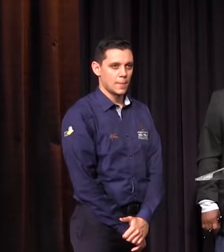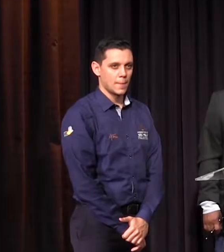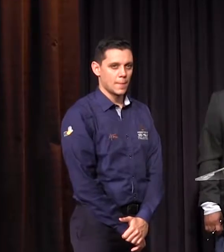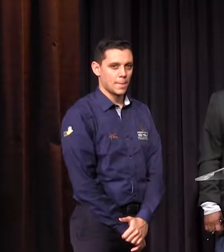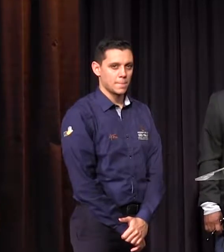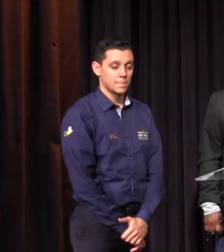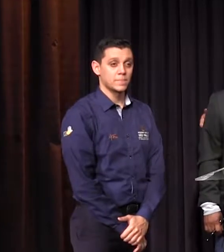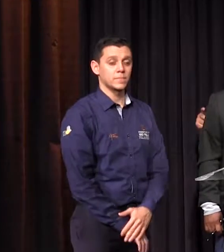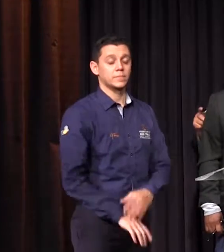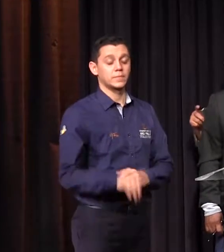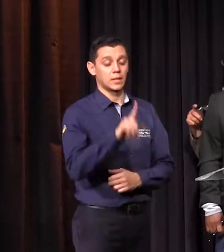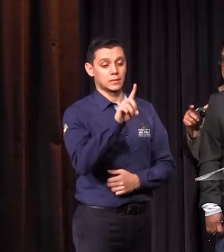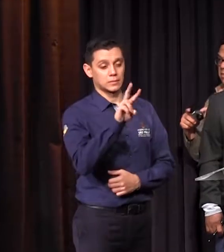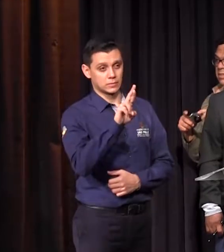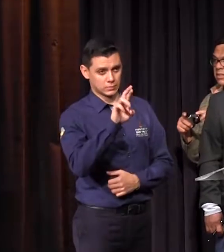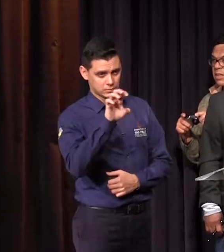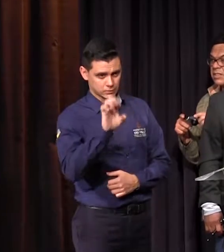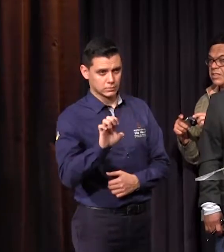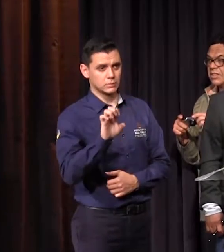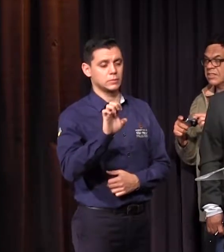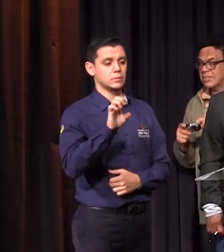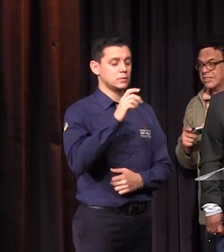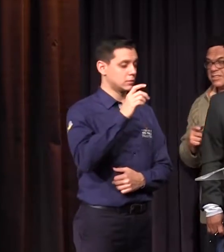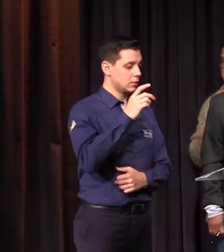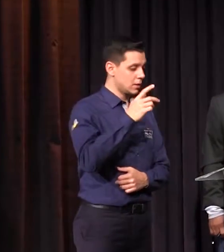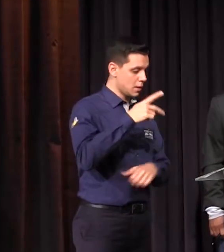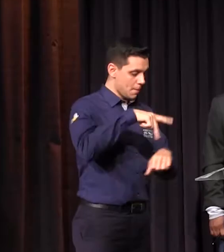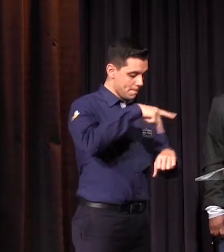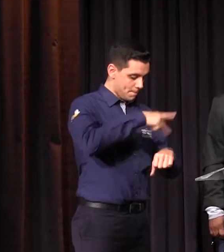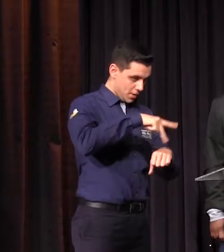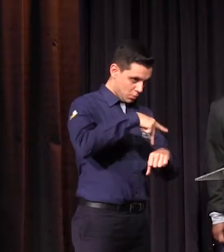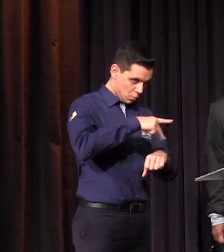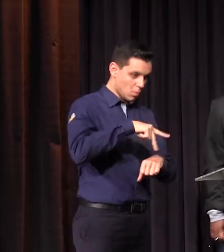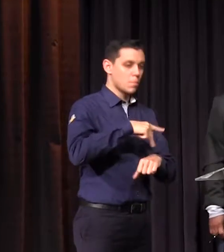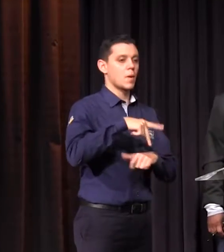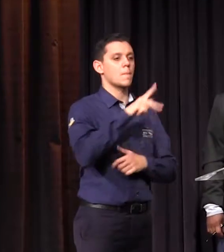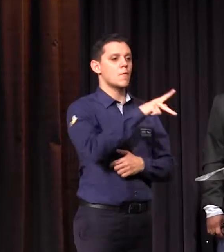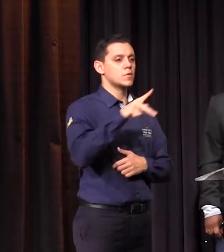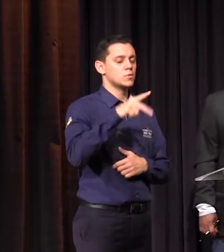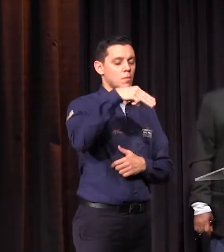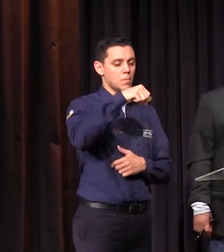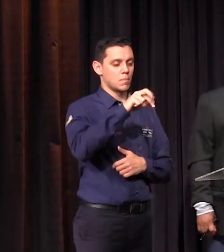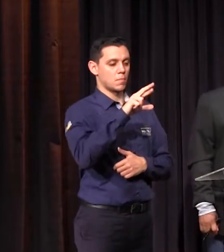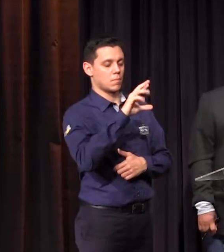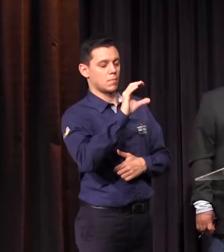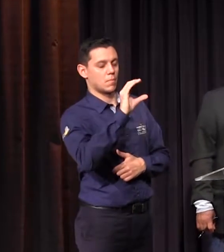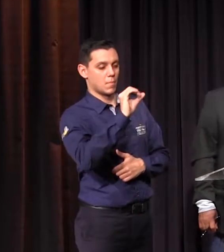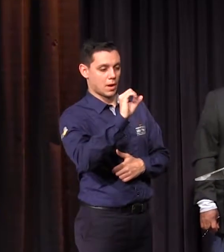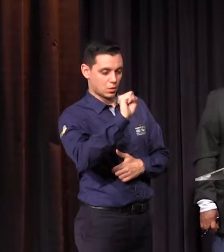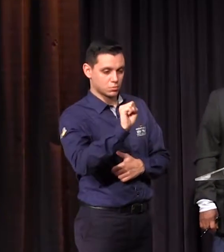pela diretoria regional de pirituba/jaraguá jaguaré professor marcos manoel dos santos